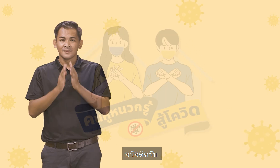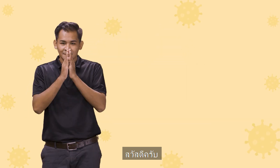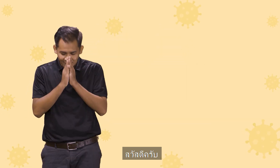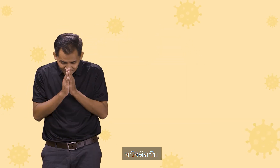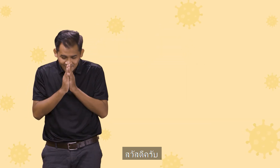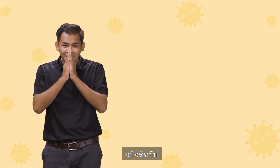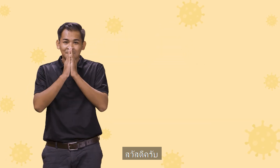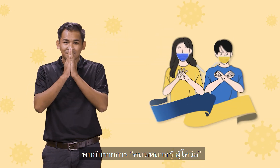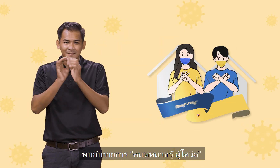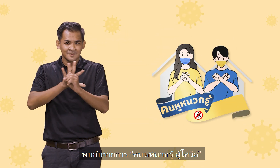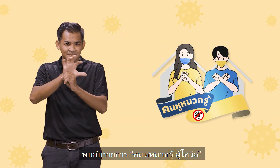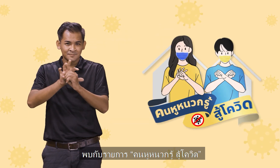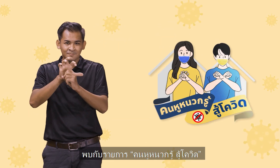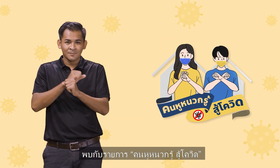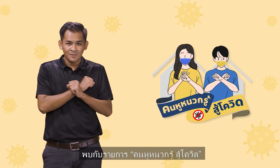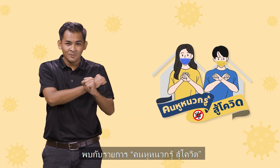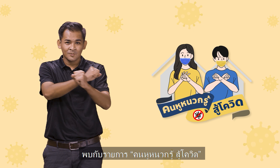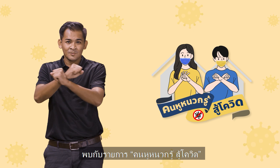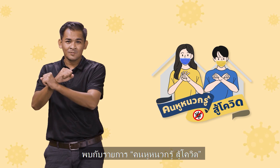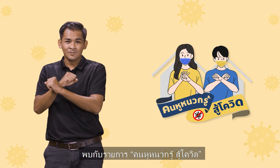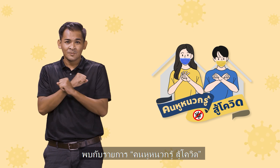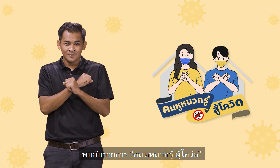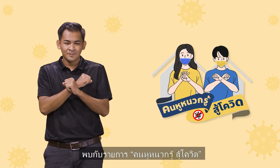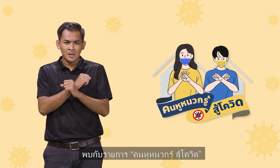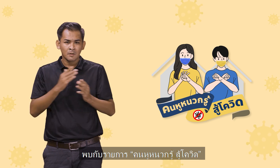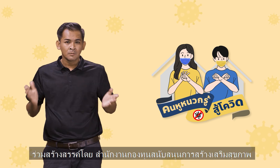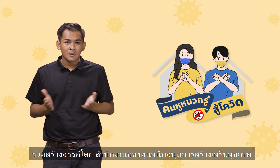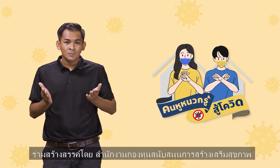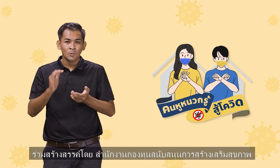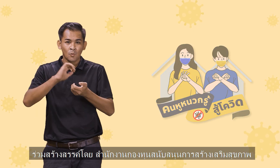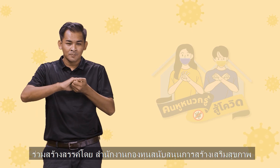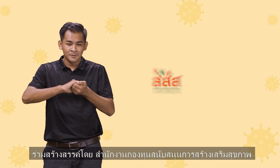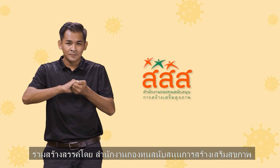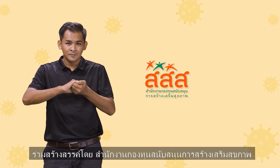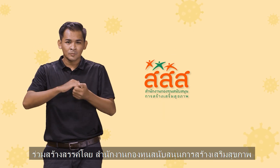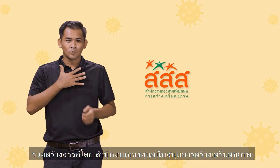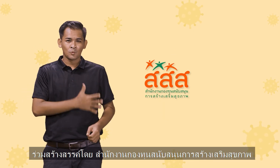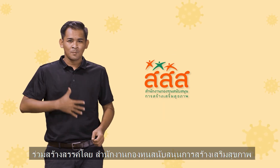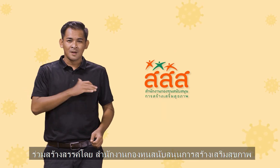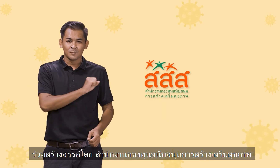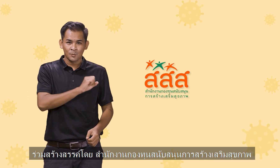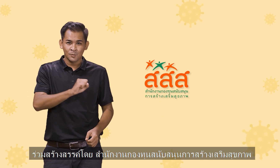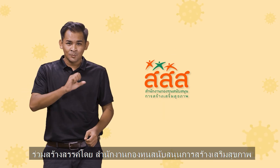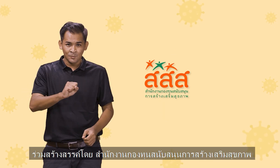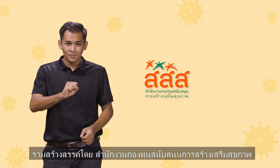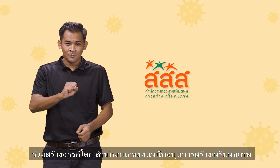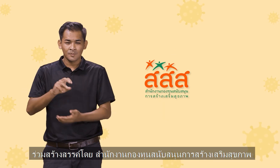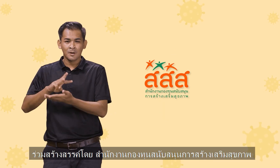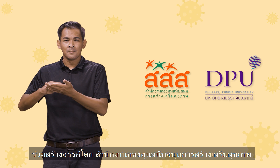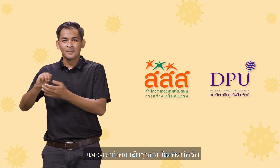วัสดีครับพบกับรายการคนหูหนวกรู้สู้โควิดร่วมสร้างสรรค์โดยสำนักงานกองทุนสนับสนุนการสร้างเสริมสุขภาพ